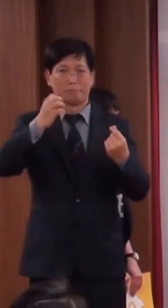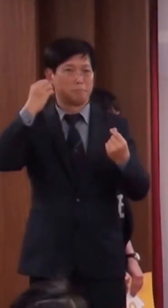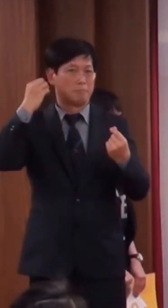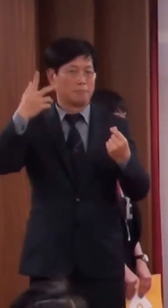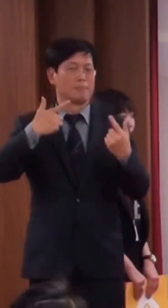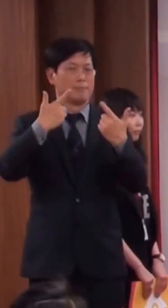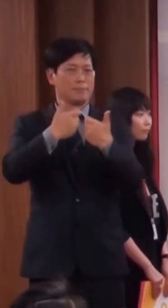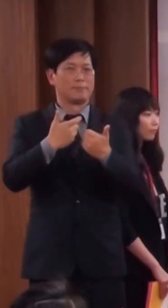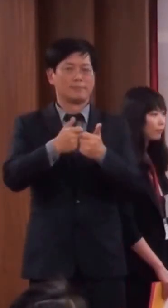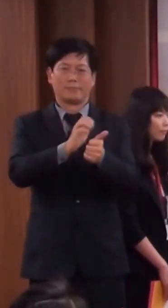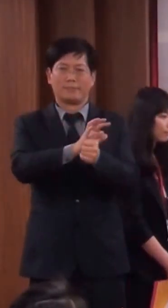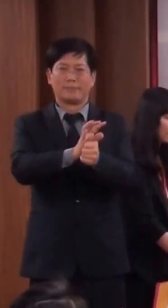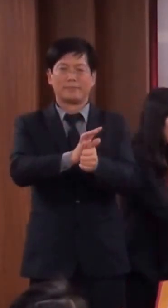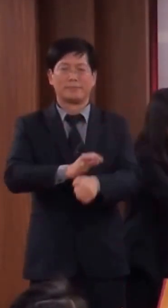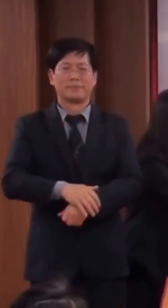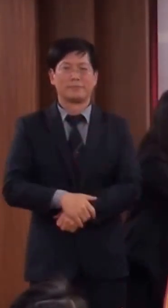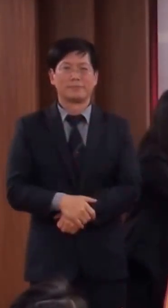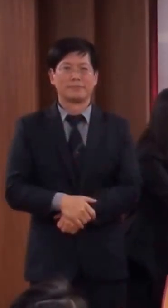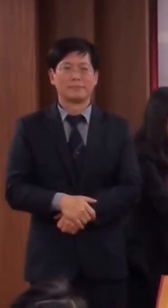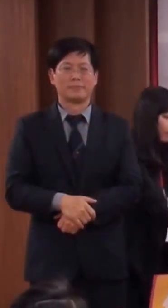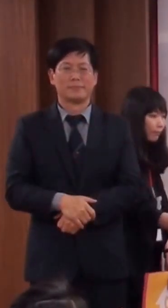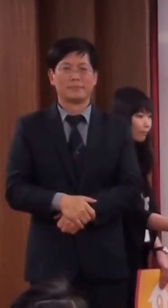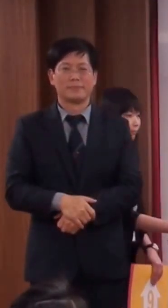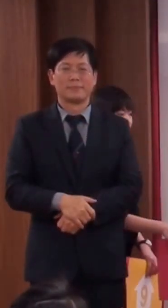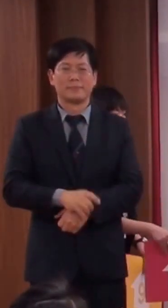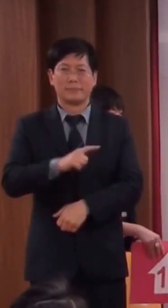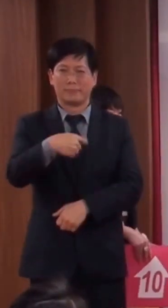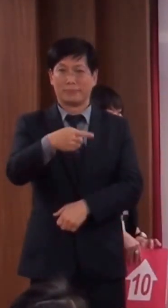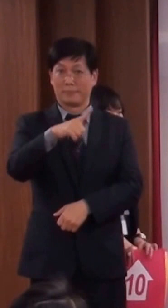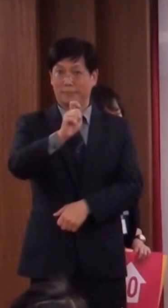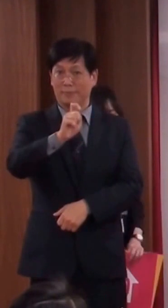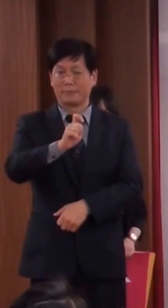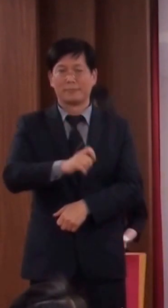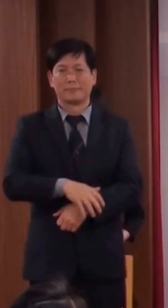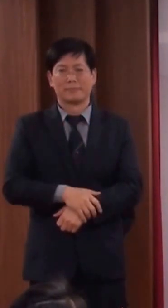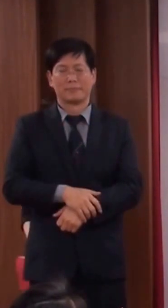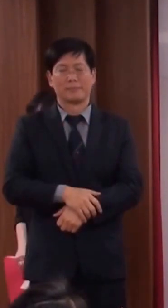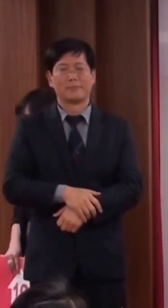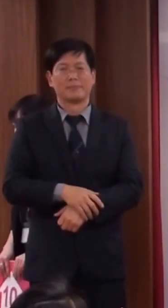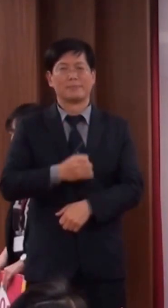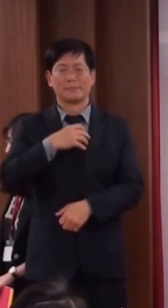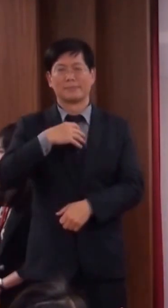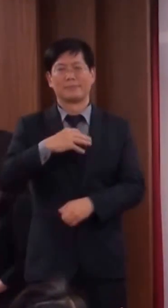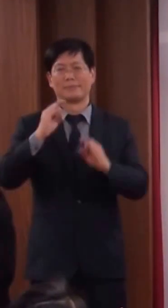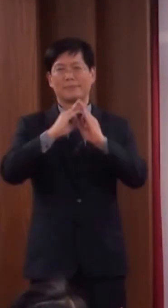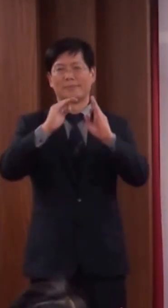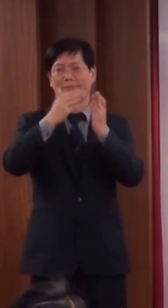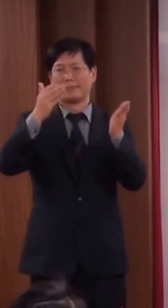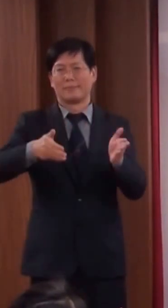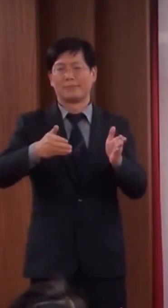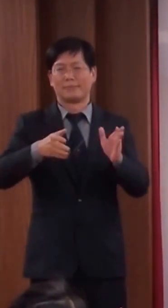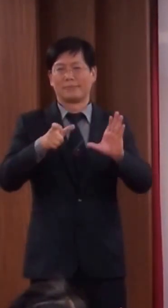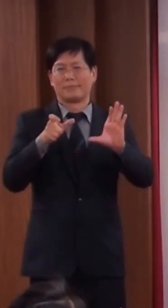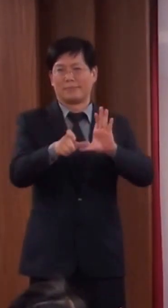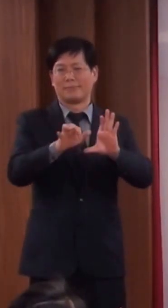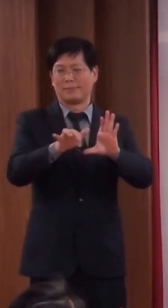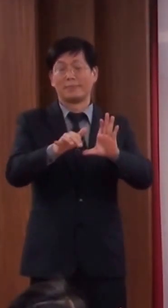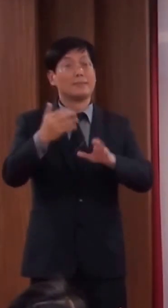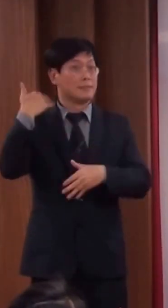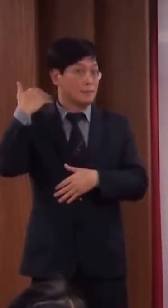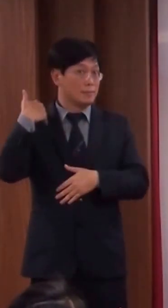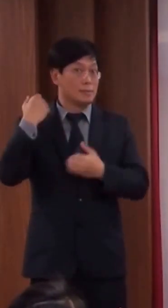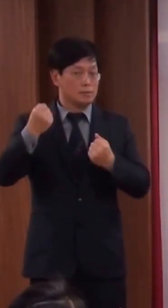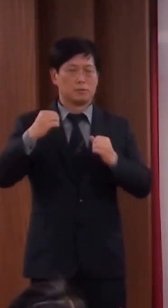的一个 方式。 好，来，再来 第十招， 自动柜员机 ATM 转账，以前柜员机要